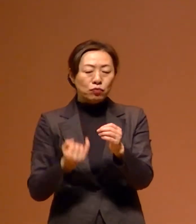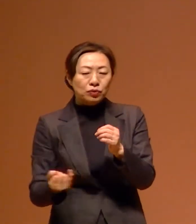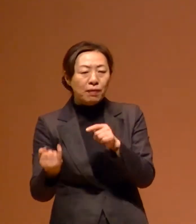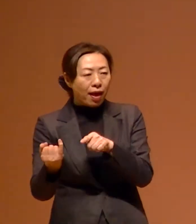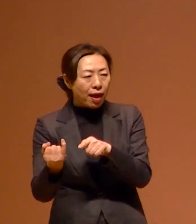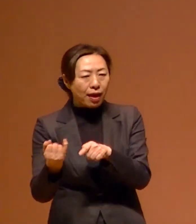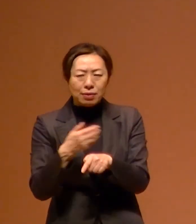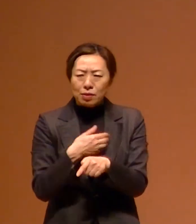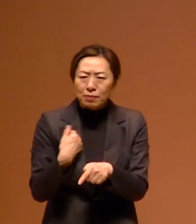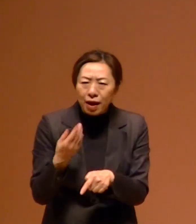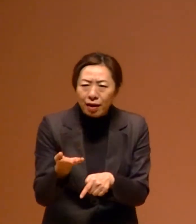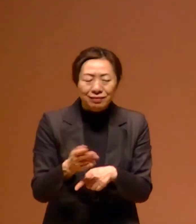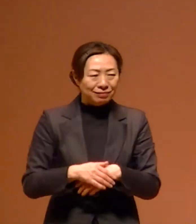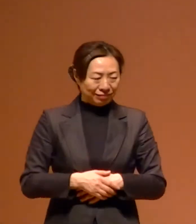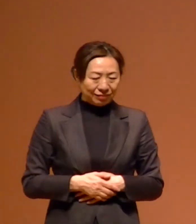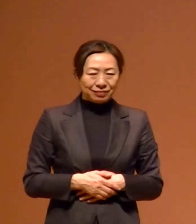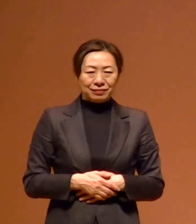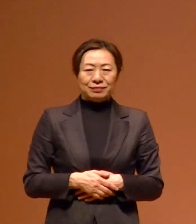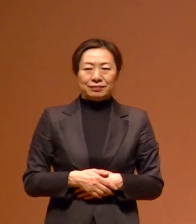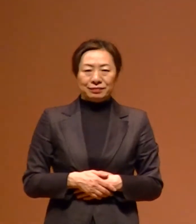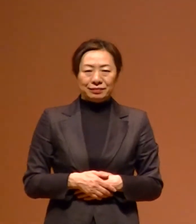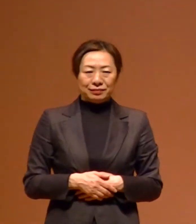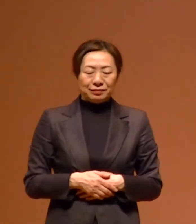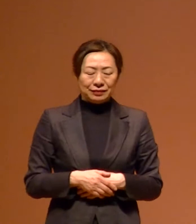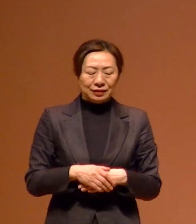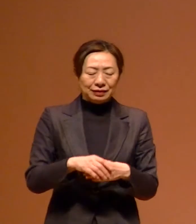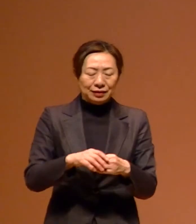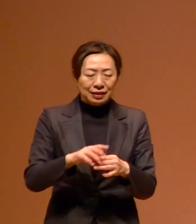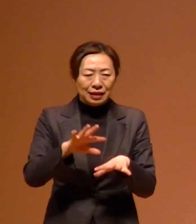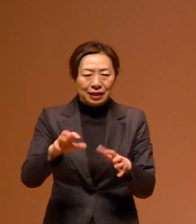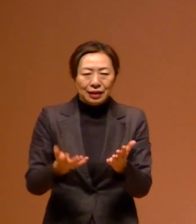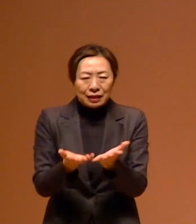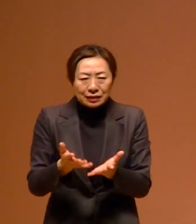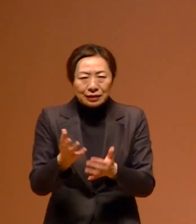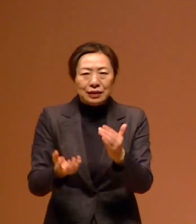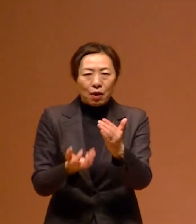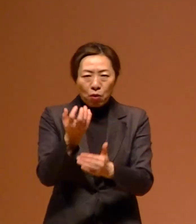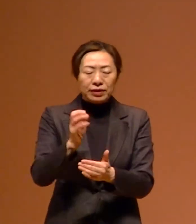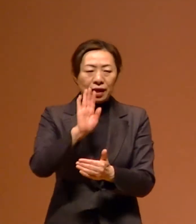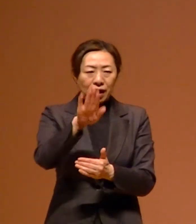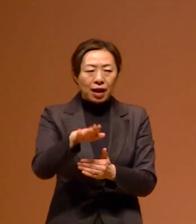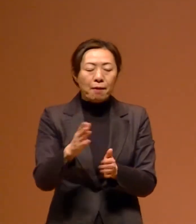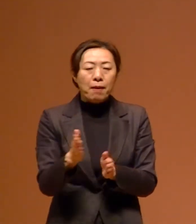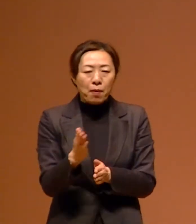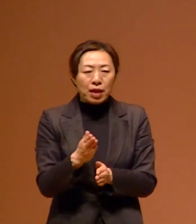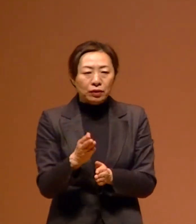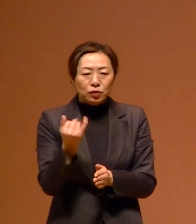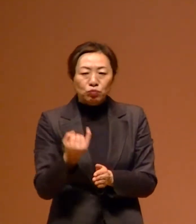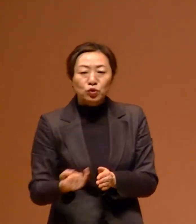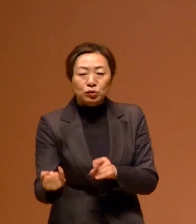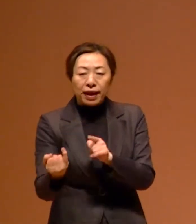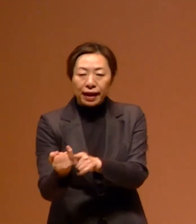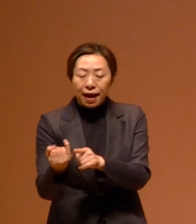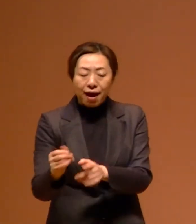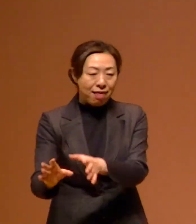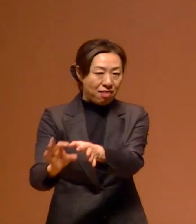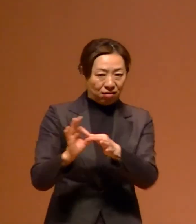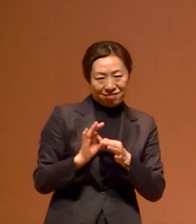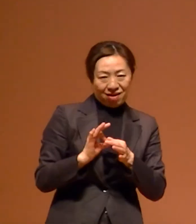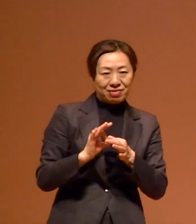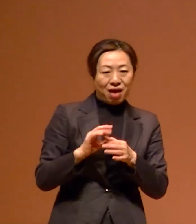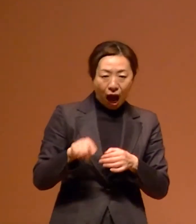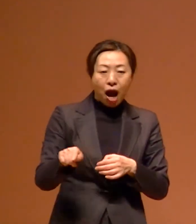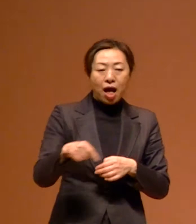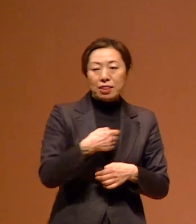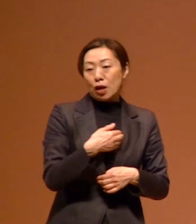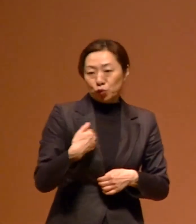震災後間もなく連絡が来まして、で一応確認は取れたんですけども、こっちの